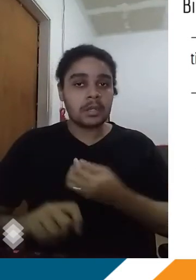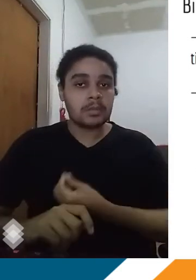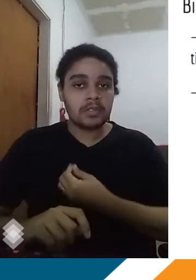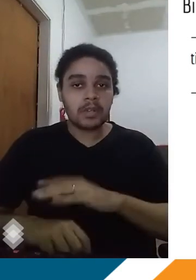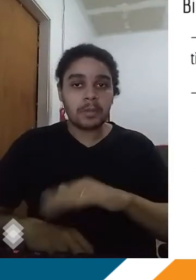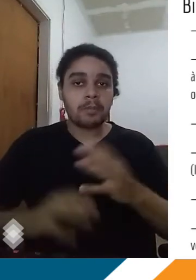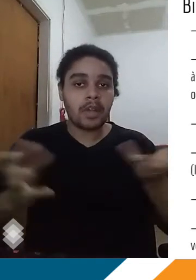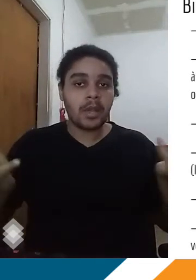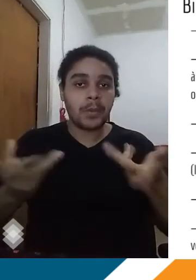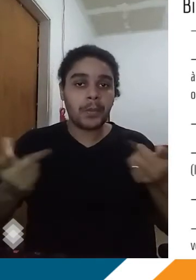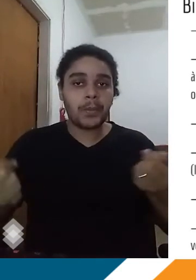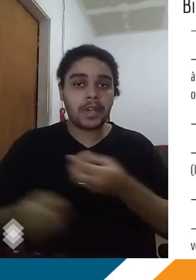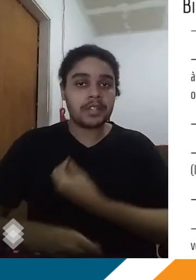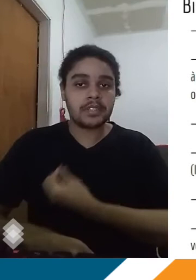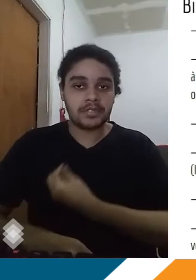vida.